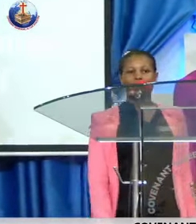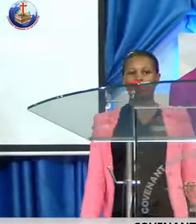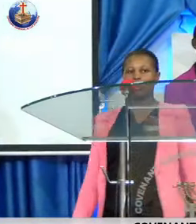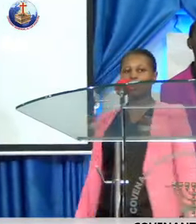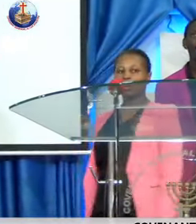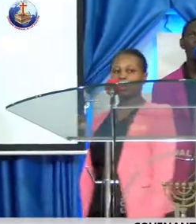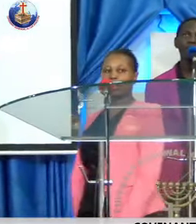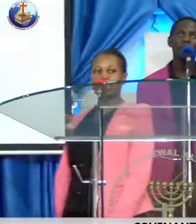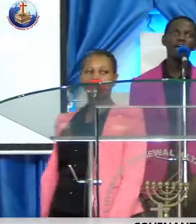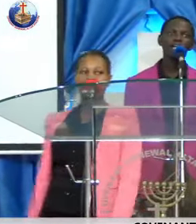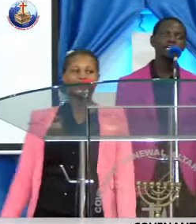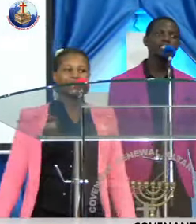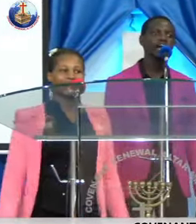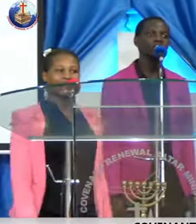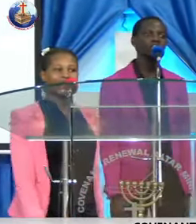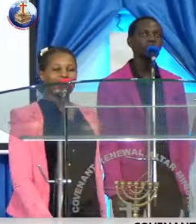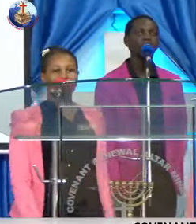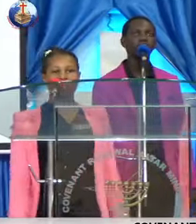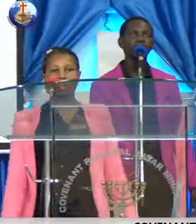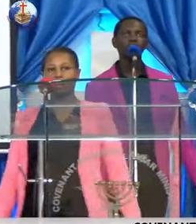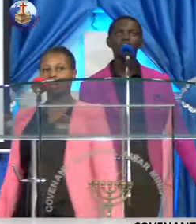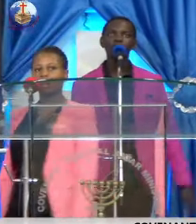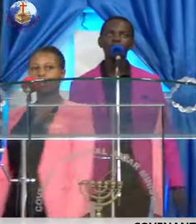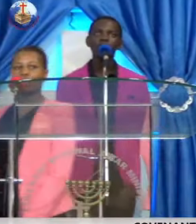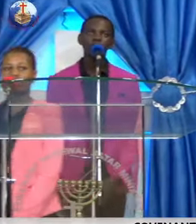Tutende mema Mungu ametuahidi taji.